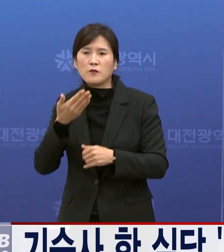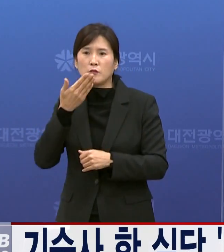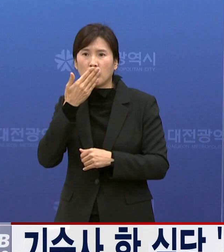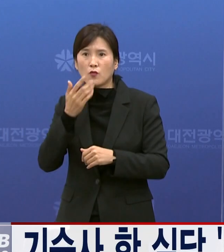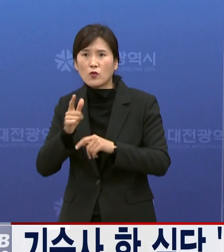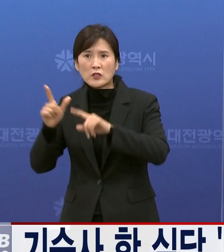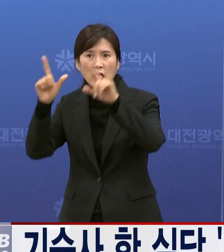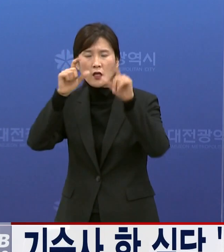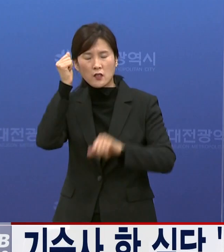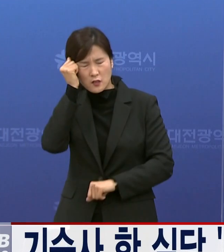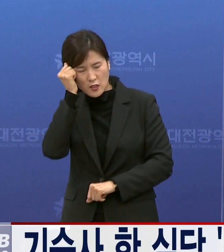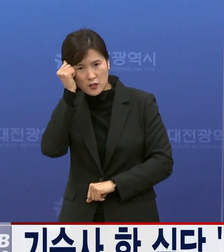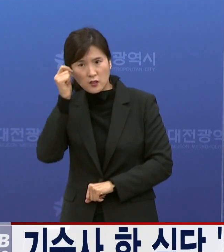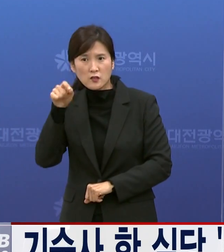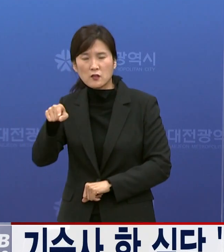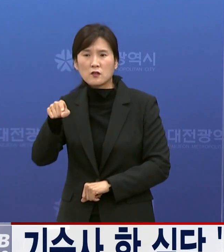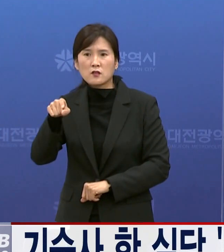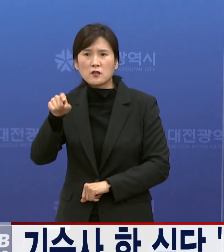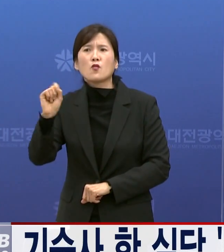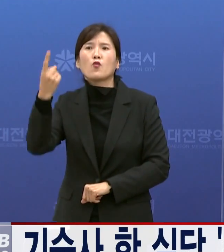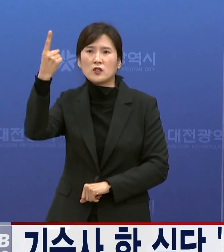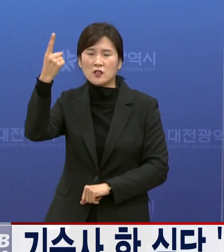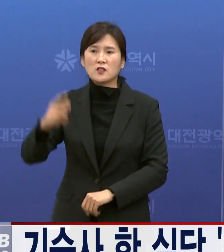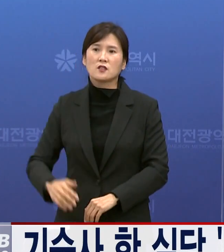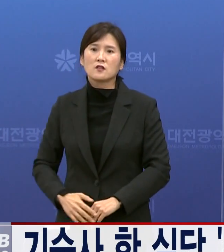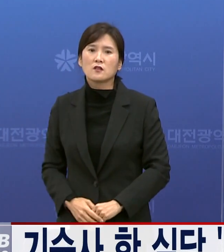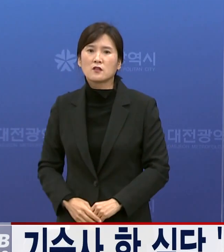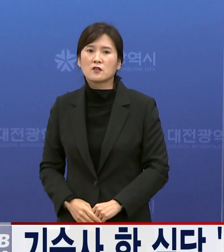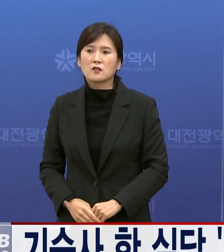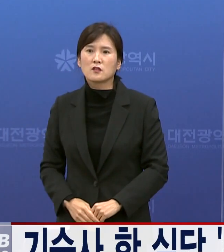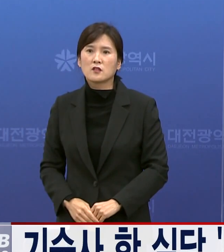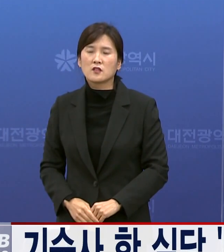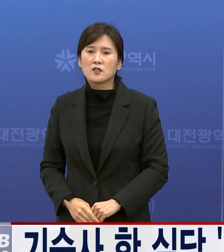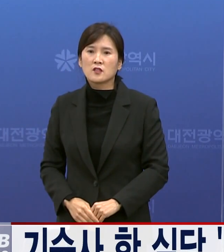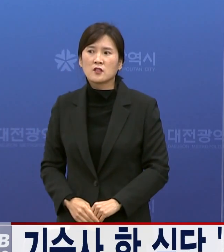함께 기숙생활을 한 것이 큰 원인이라고 생각합니다.